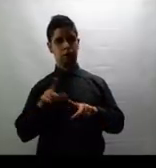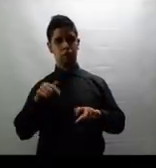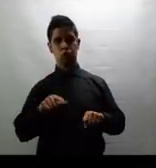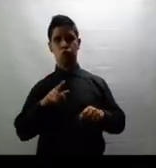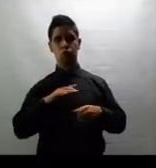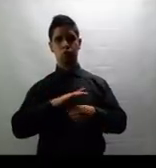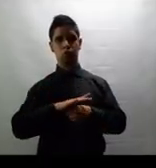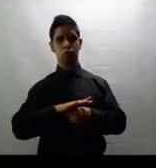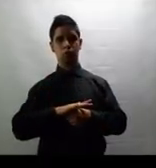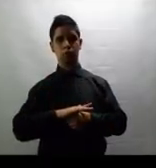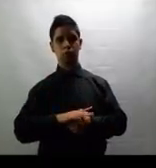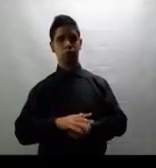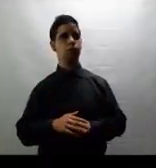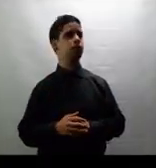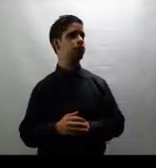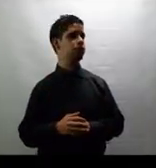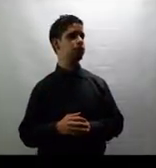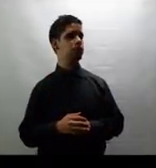y